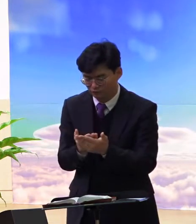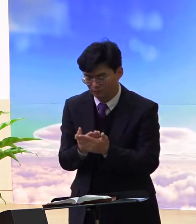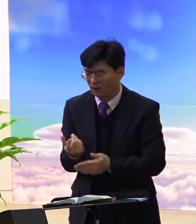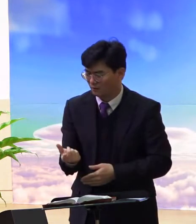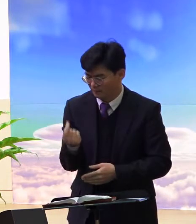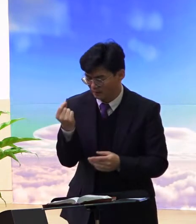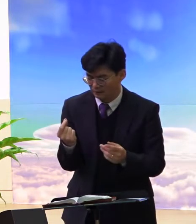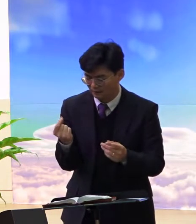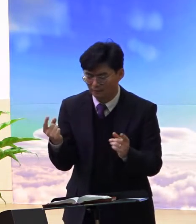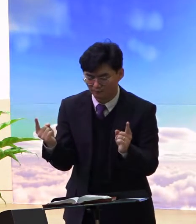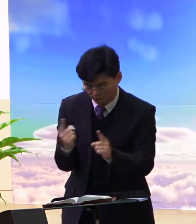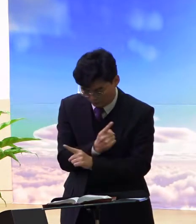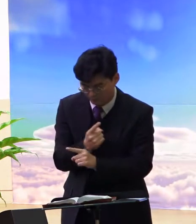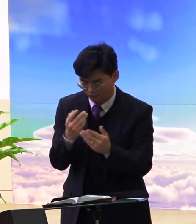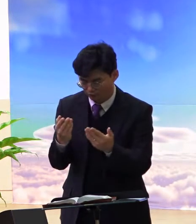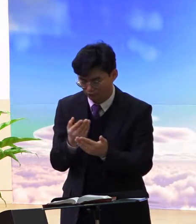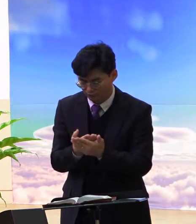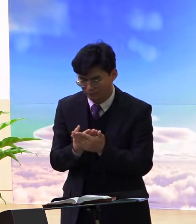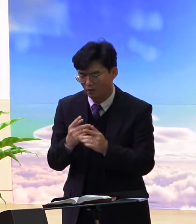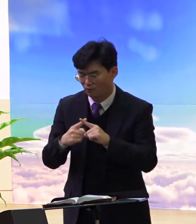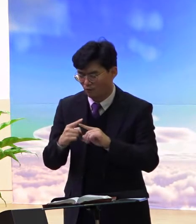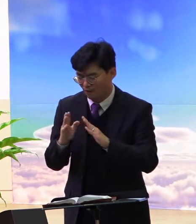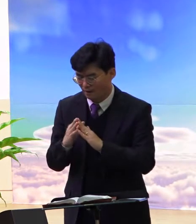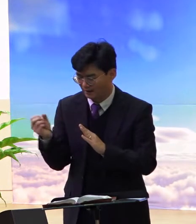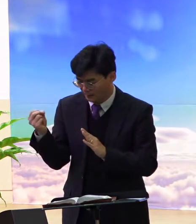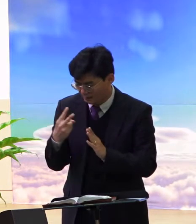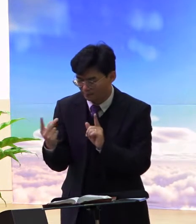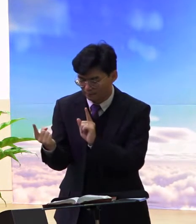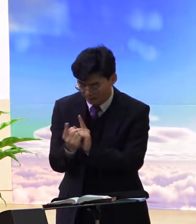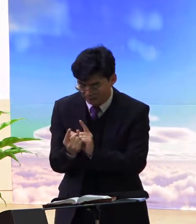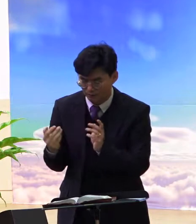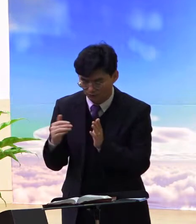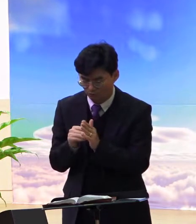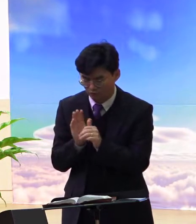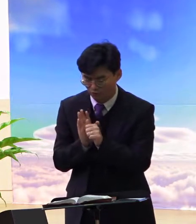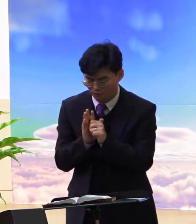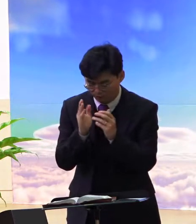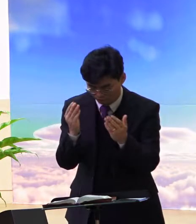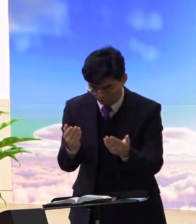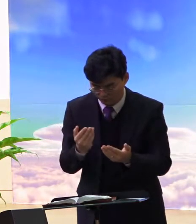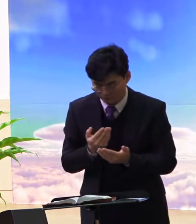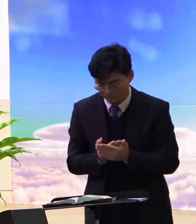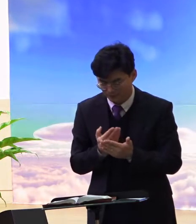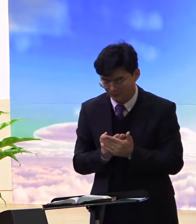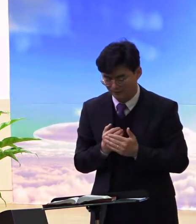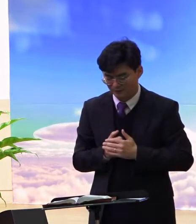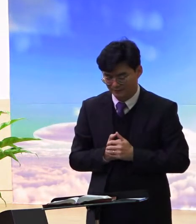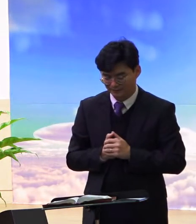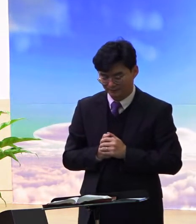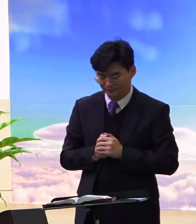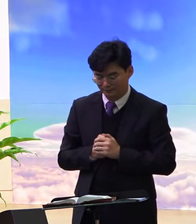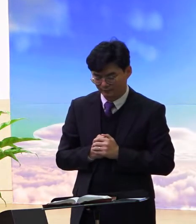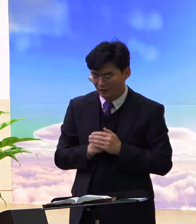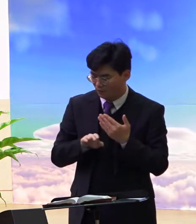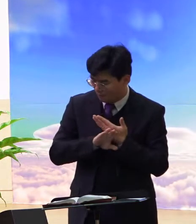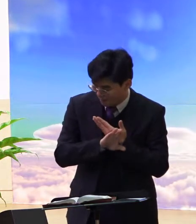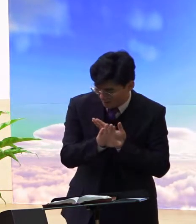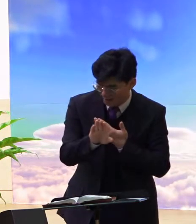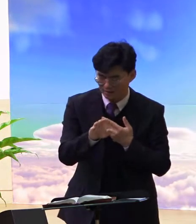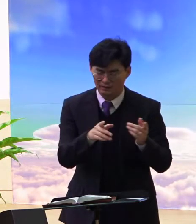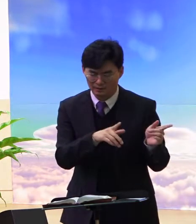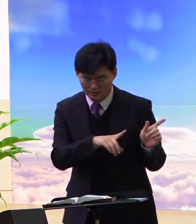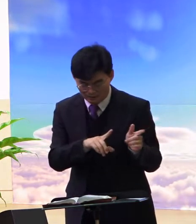주의 재단에 나와 봉사하며 함께 예배드릴 수 있도록 주님 도와주시기를 간구합니다. 이외에도